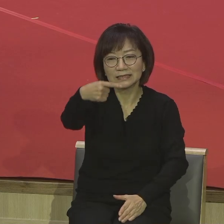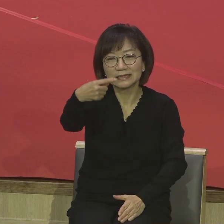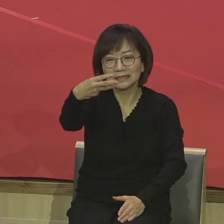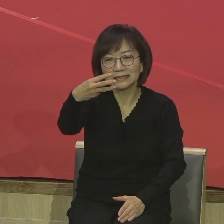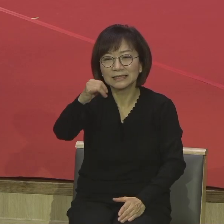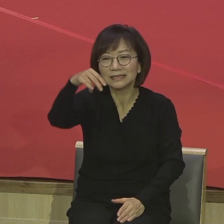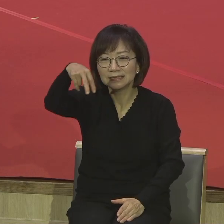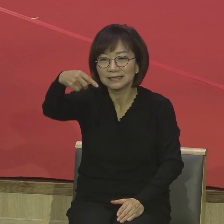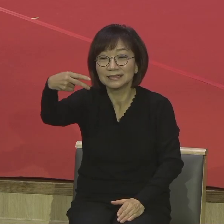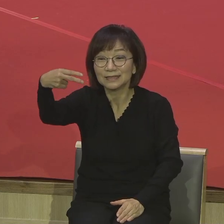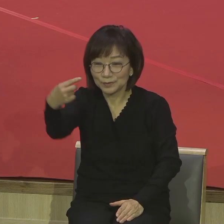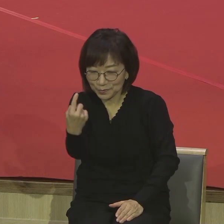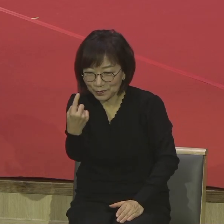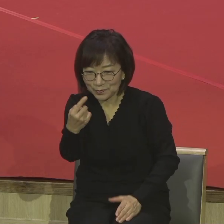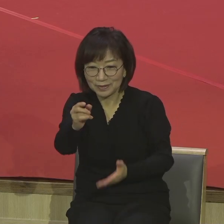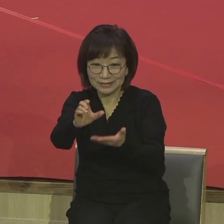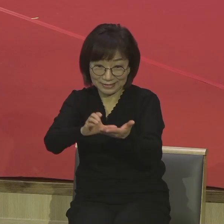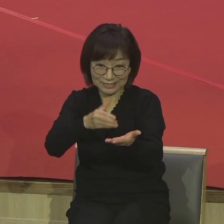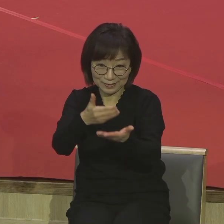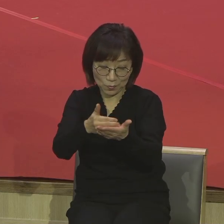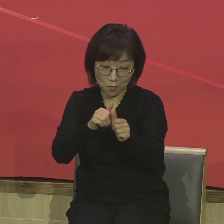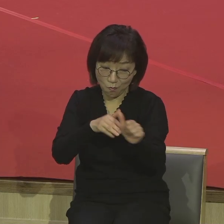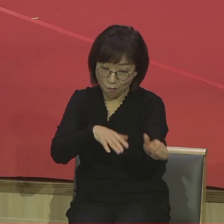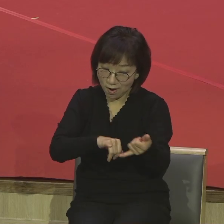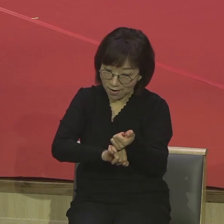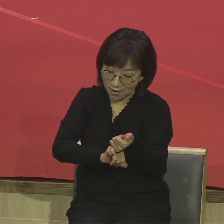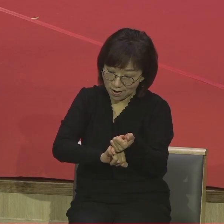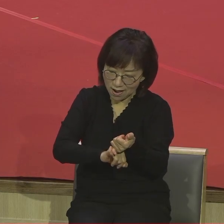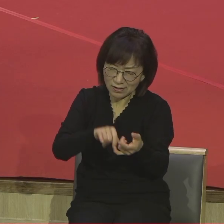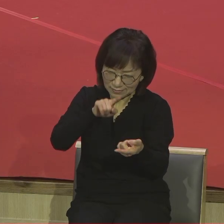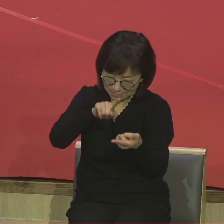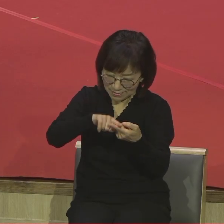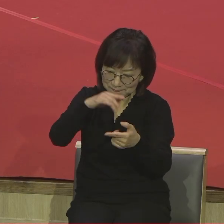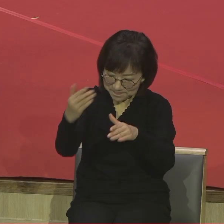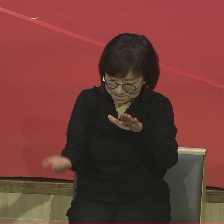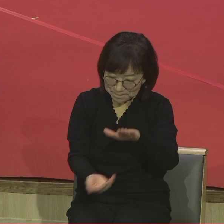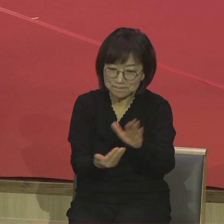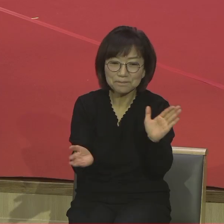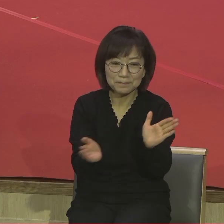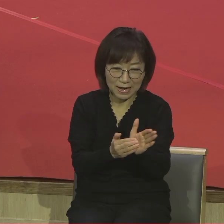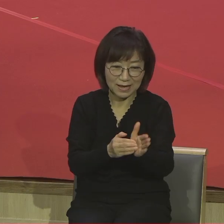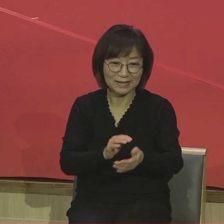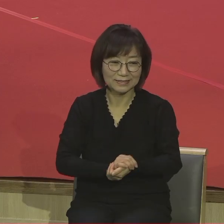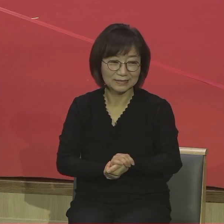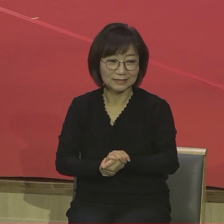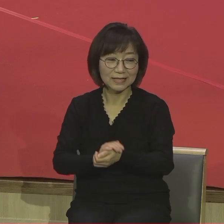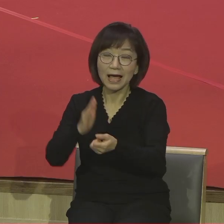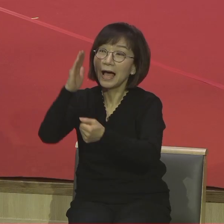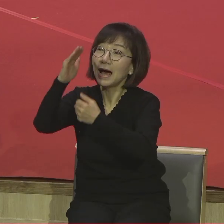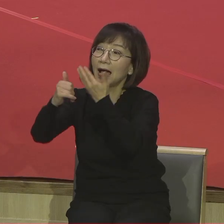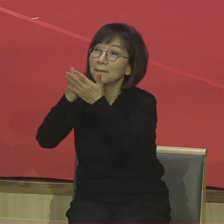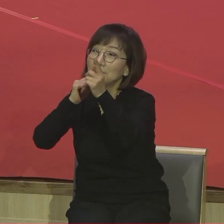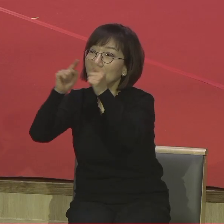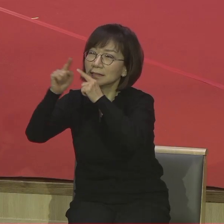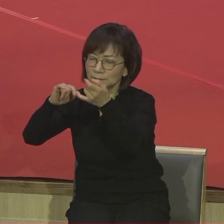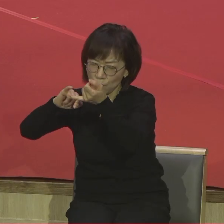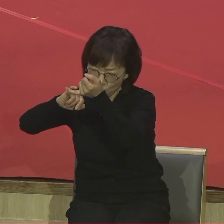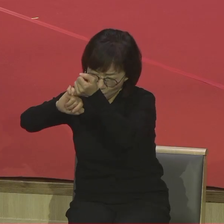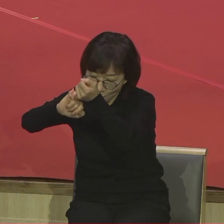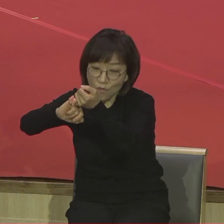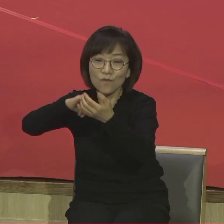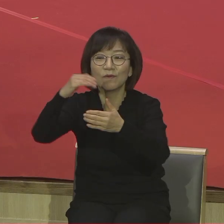언약하신 그대로 성취가 되었다. 그래서 하나님의 말씀은요 한마디도 땅에 떨어지지